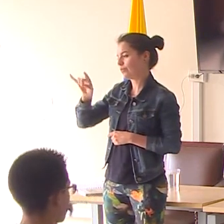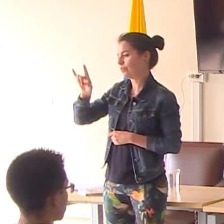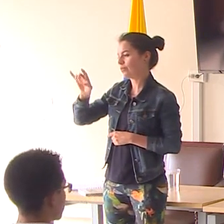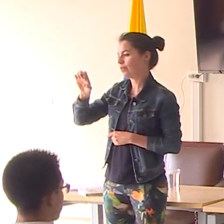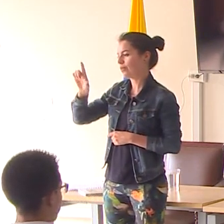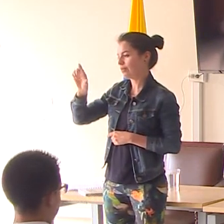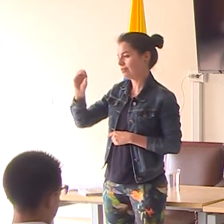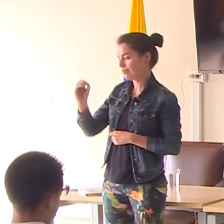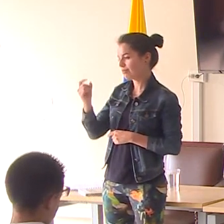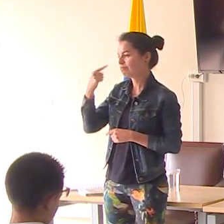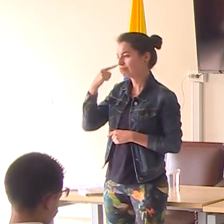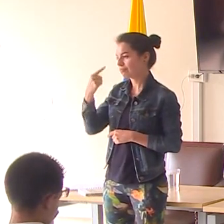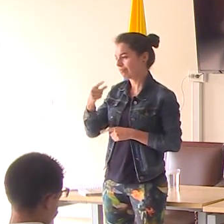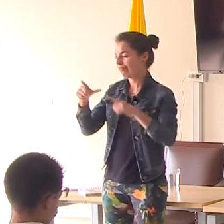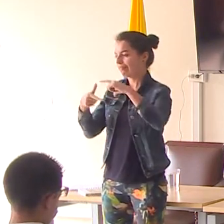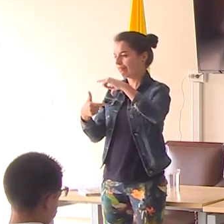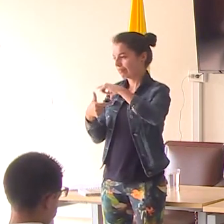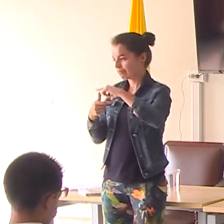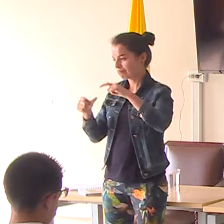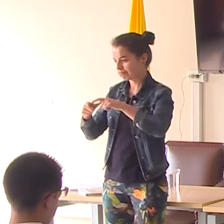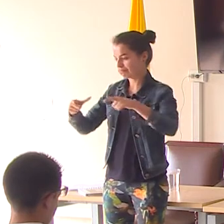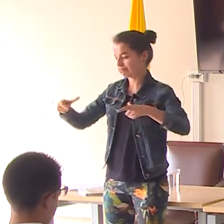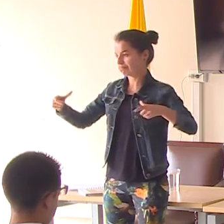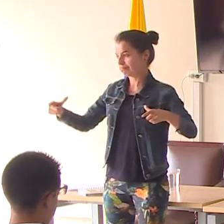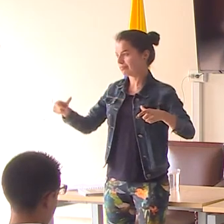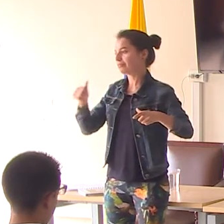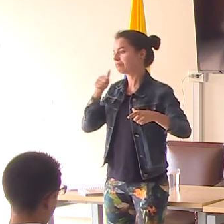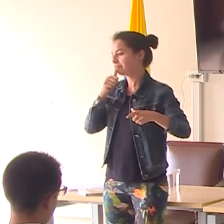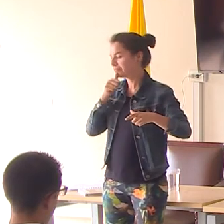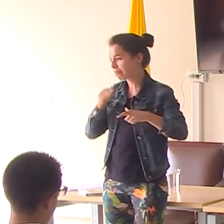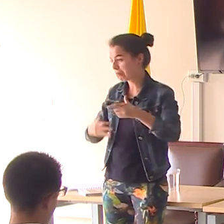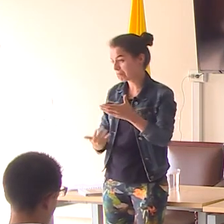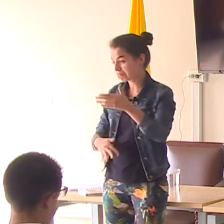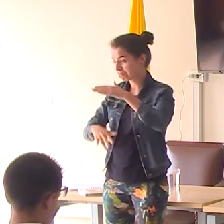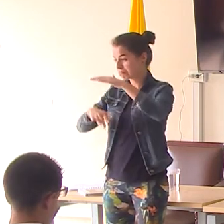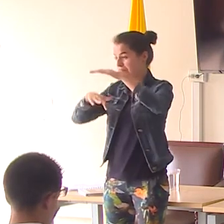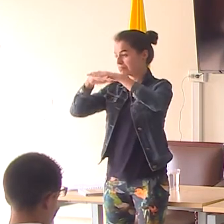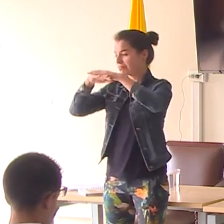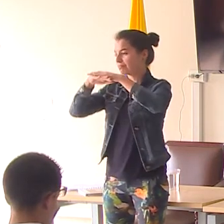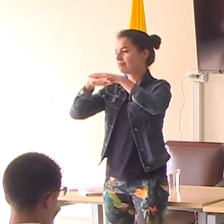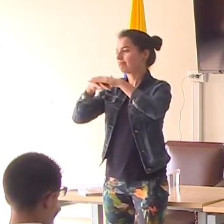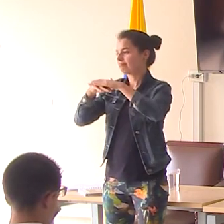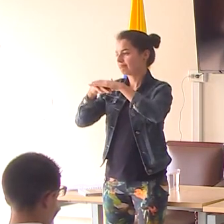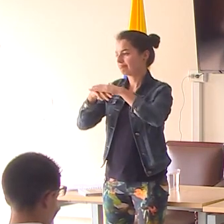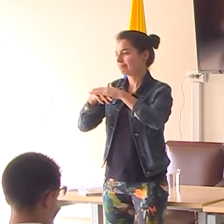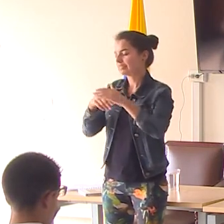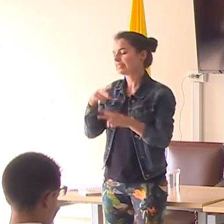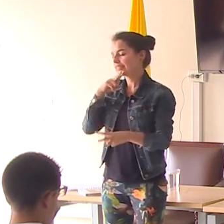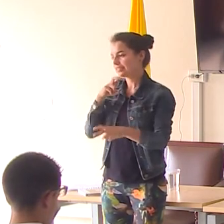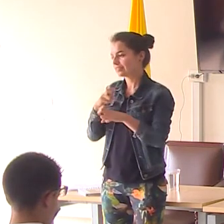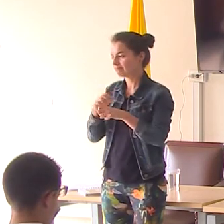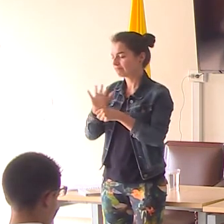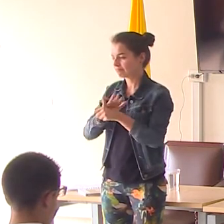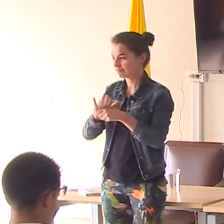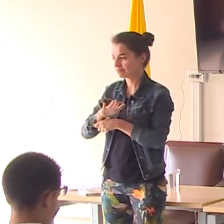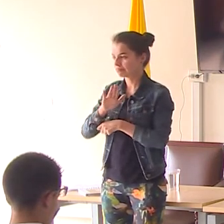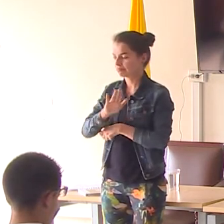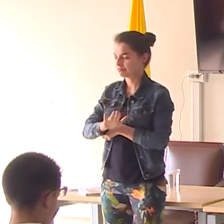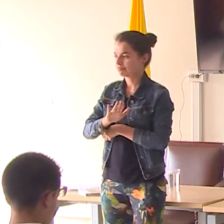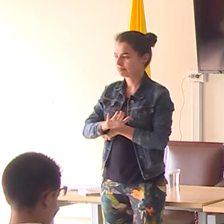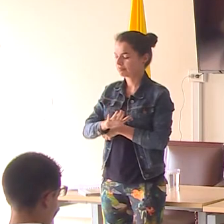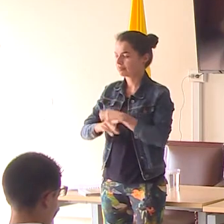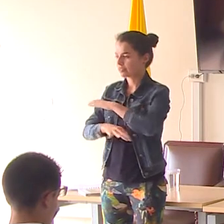relleno se concentra en áreas de expansión en áreas de inundación digamos una pieza compleja como les decía pero estos son los suelos